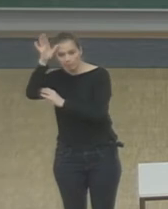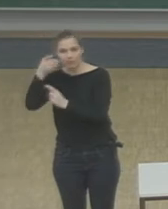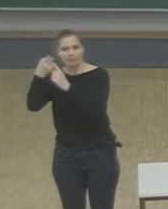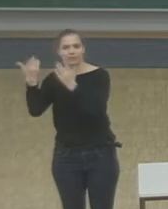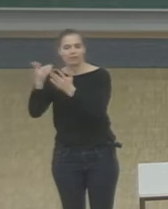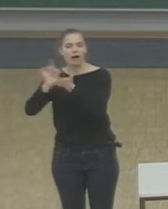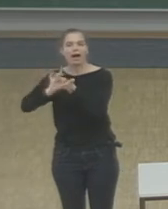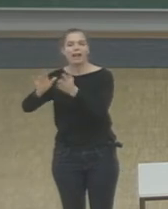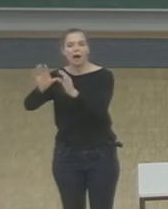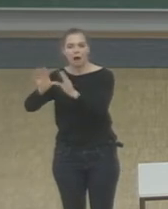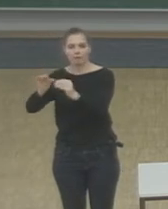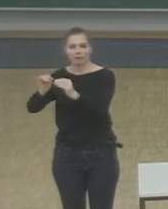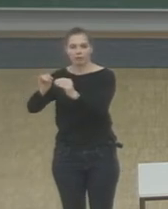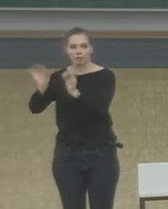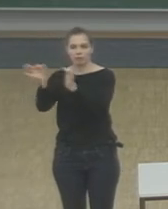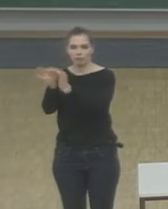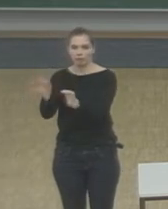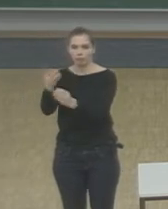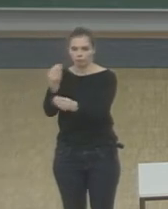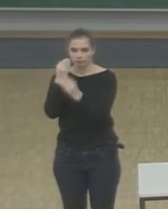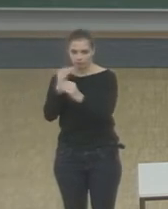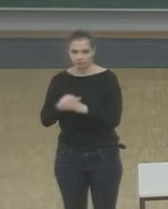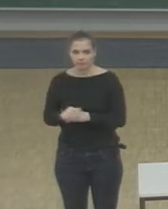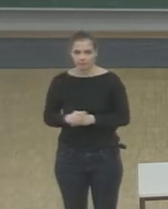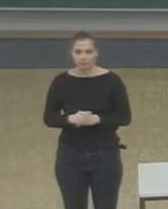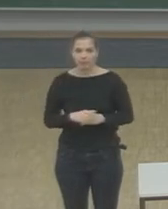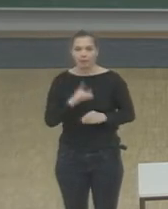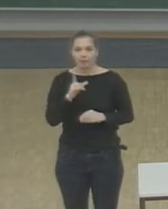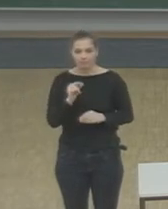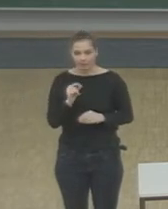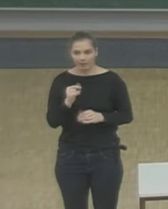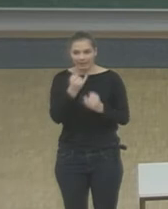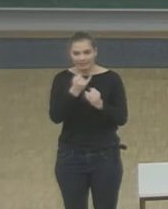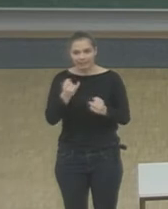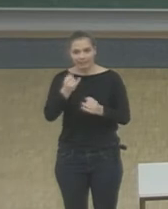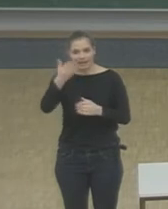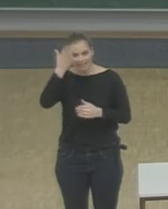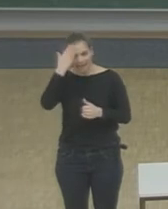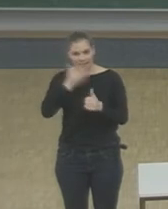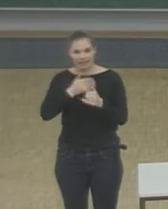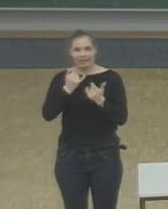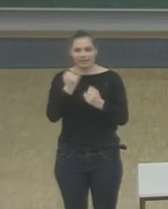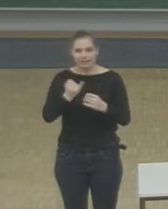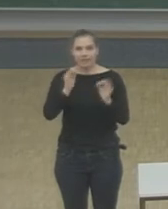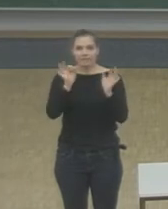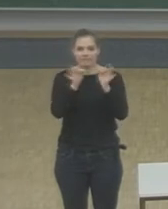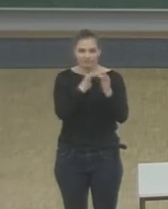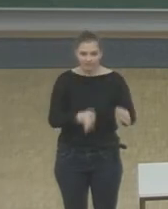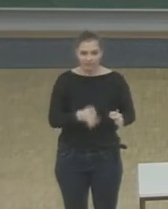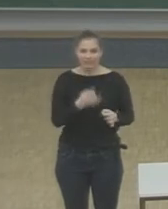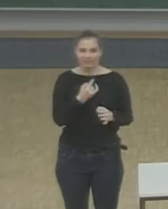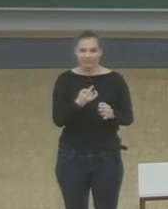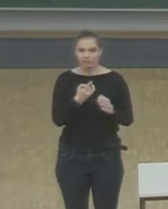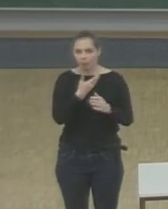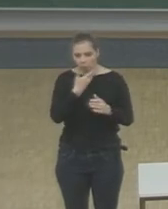erhalten. Für Allgemeinbildung sei daher jede Kenntnis, jede Fertigkeit, die nicht durch vollständige Einsicht